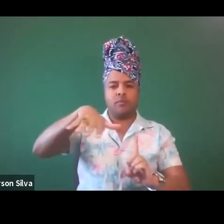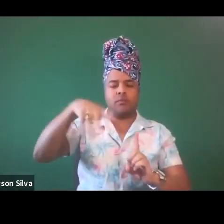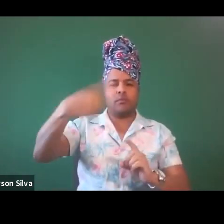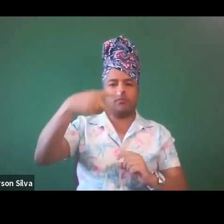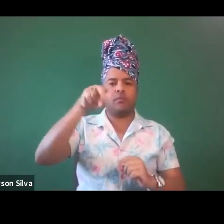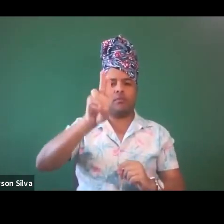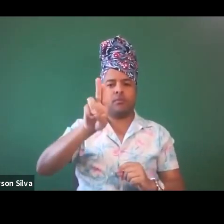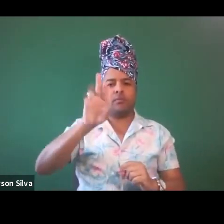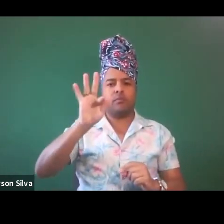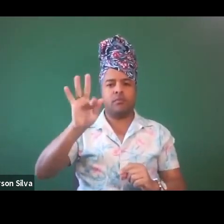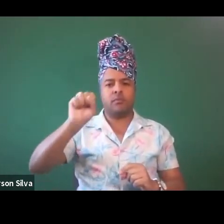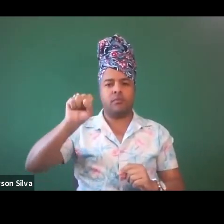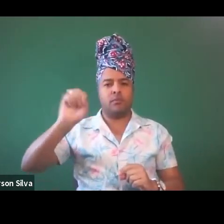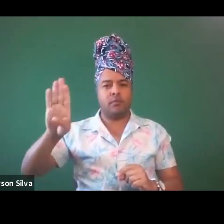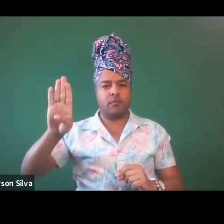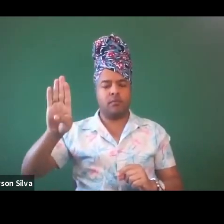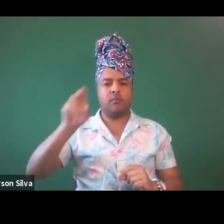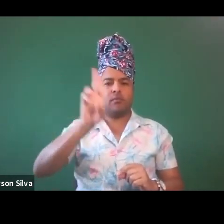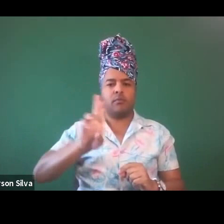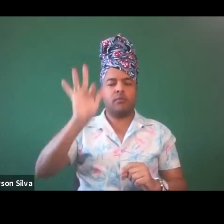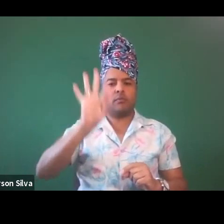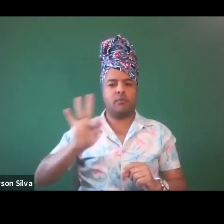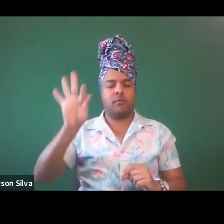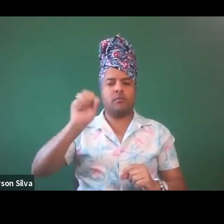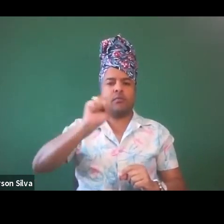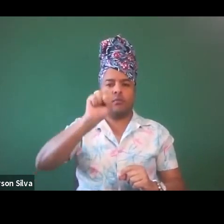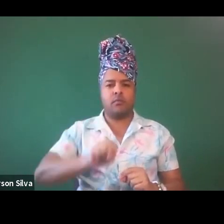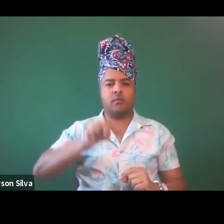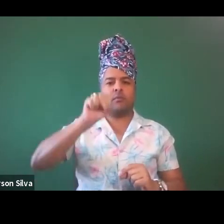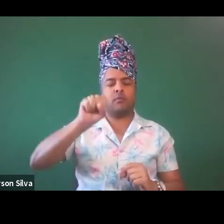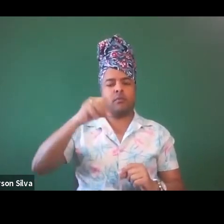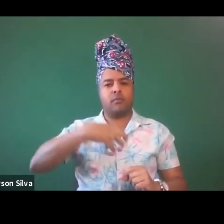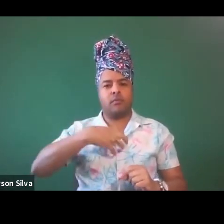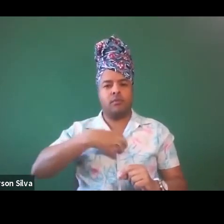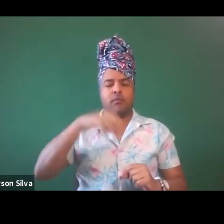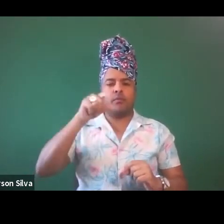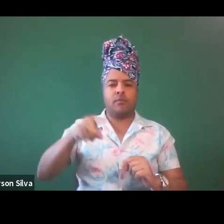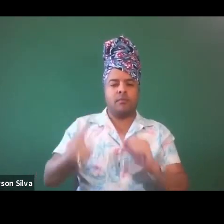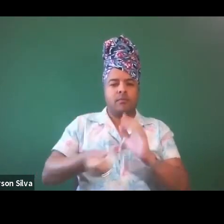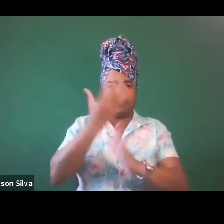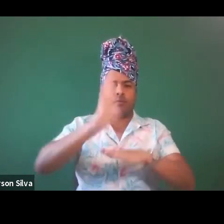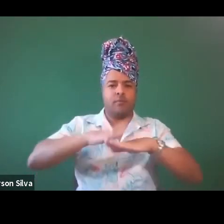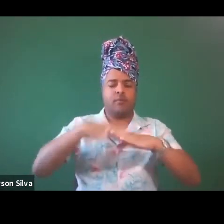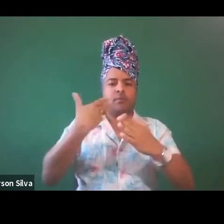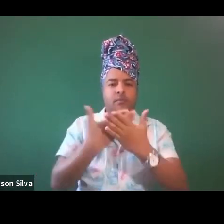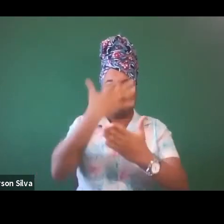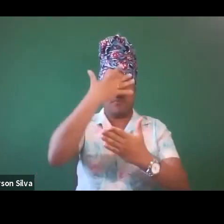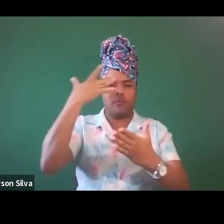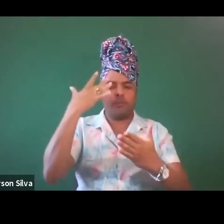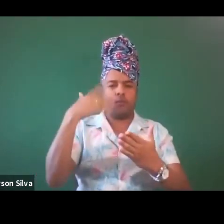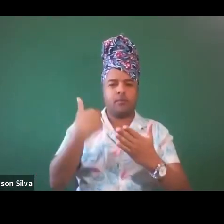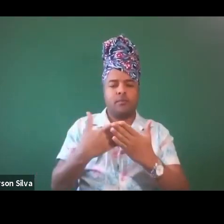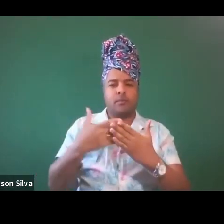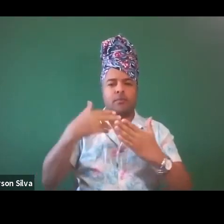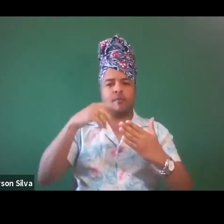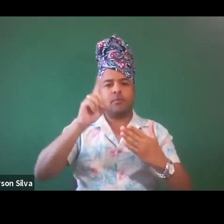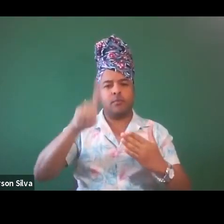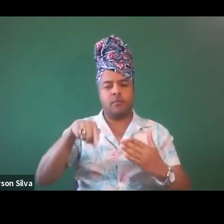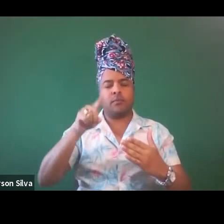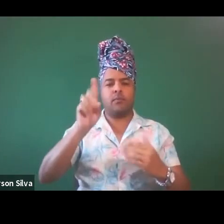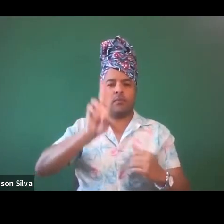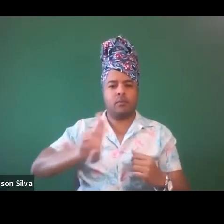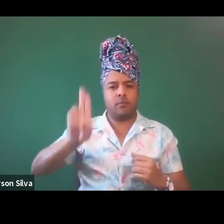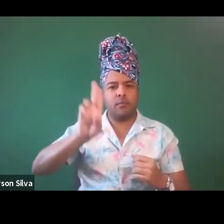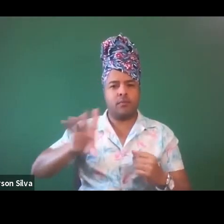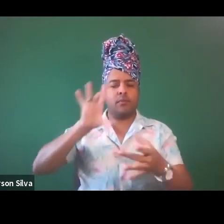Bahia, UFSB. Foi produzido durante a quarentena por estudantes, professores e professoras